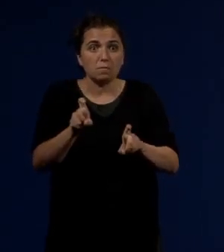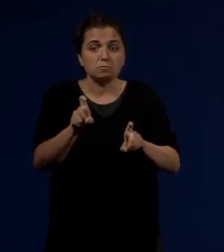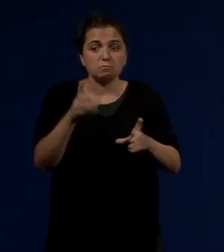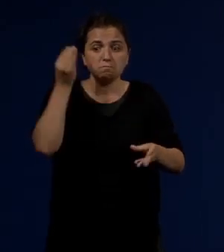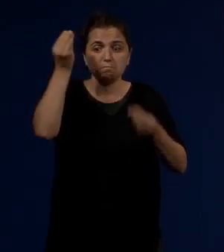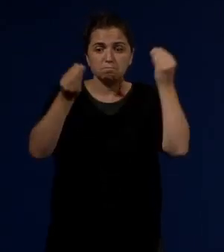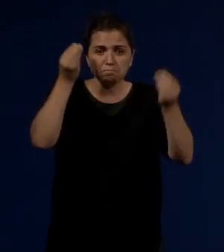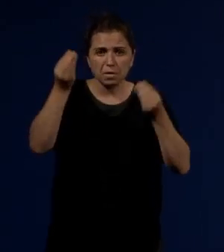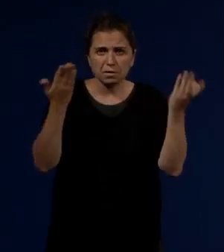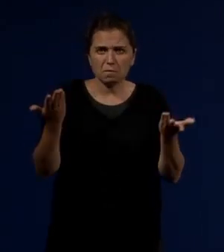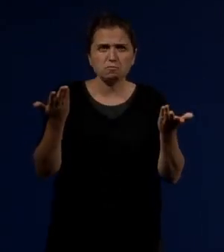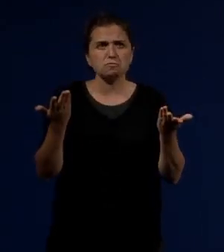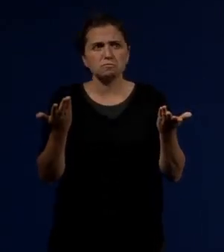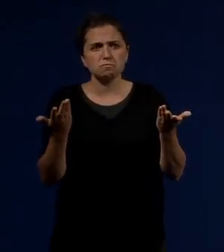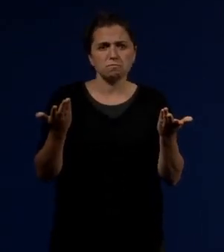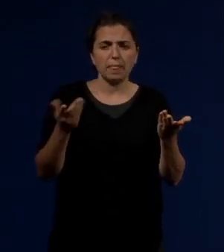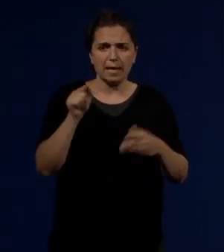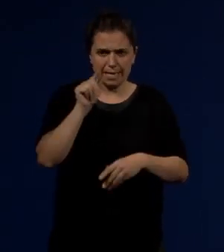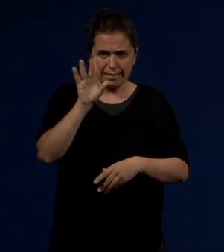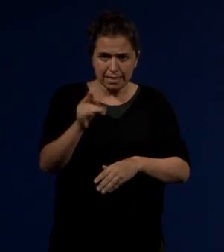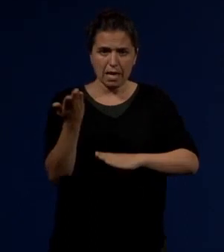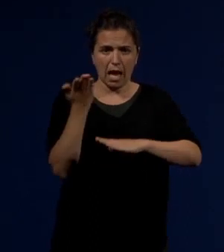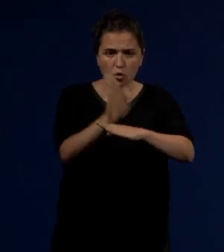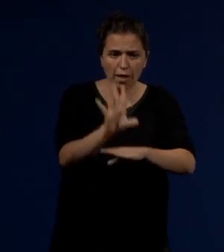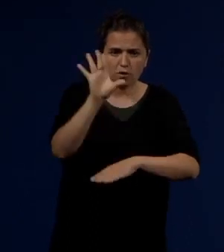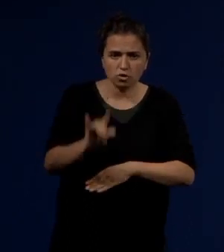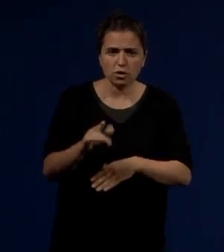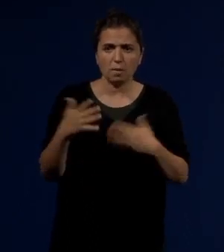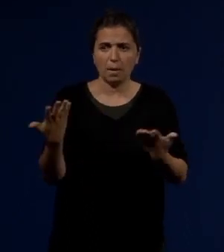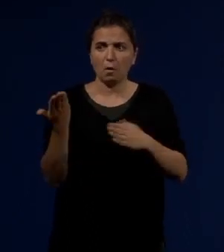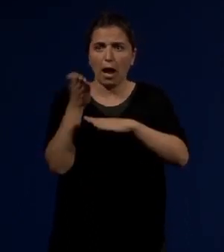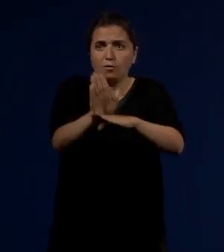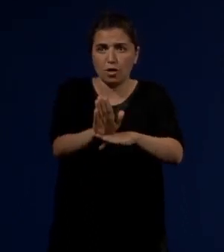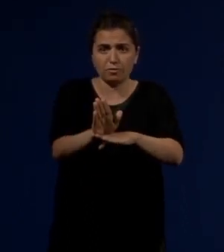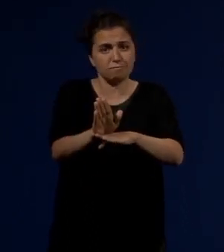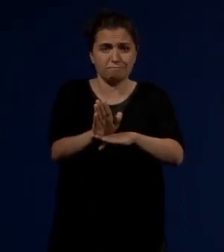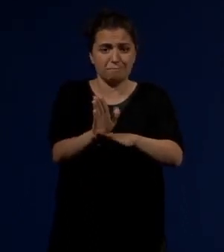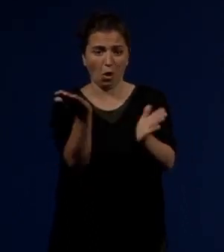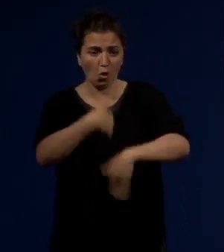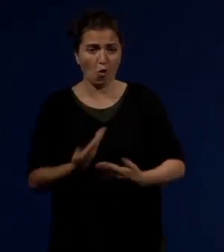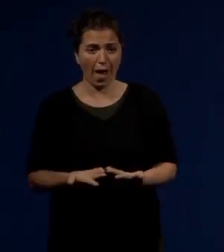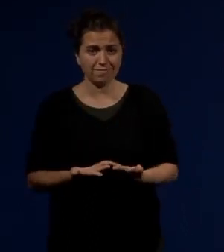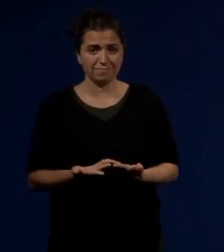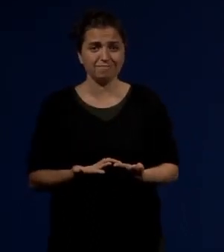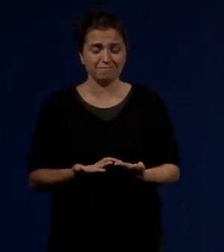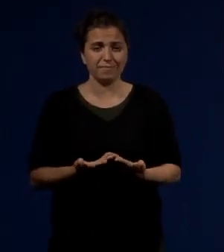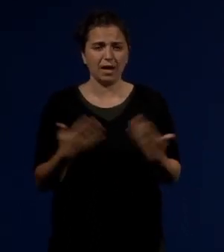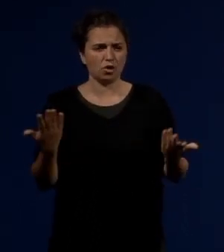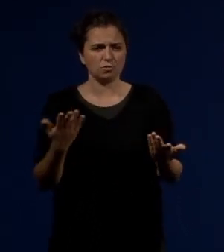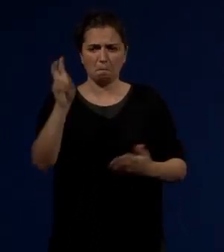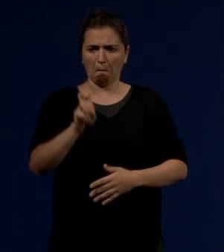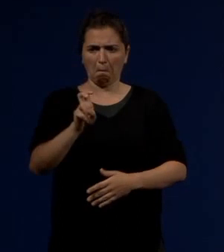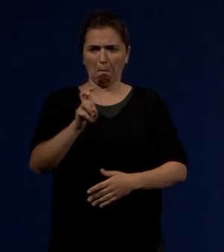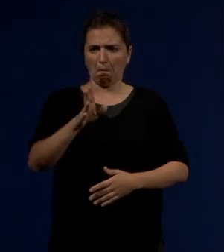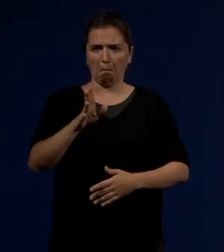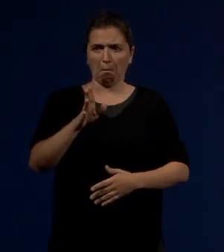a derradeira pregunta e dirixirlle a algún candidato, e diriximos ao candidato ausente, preguntamos ao candidato ausente cal era a razón de non